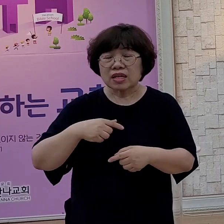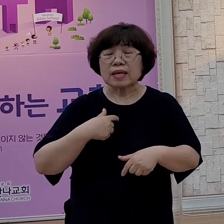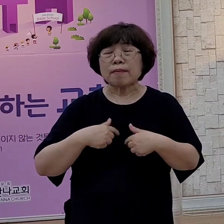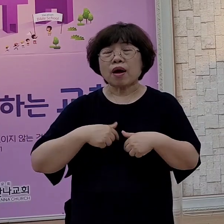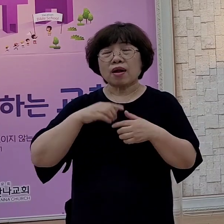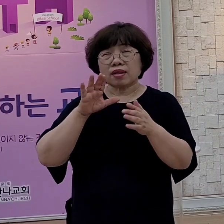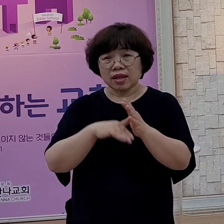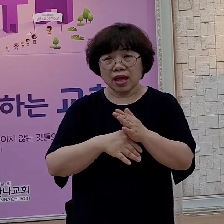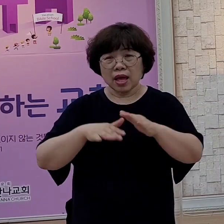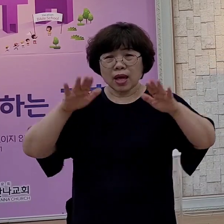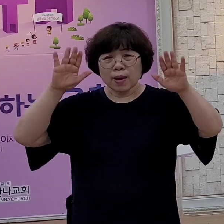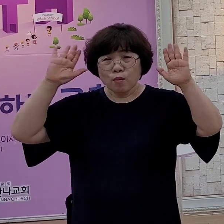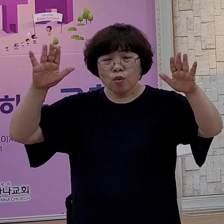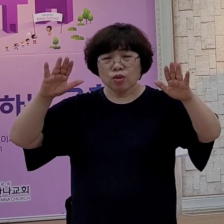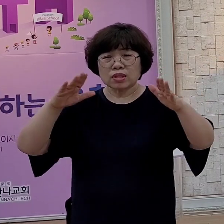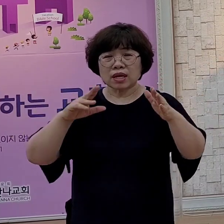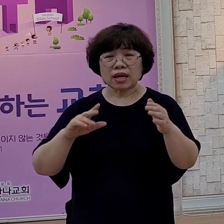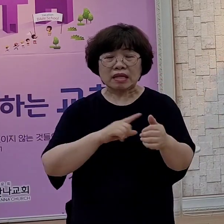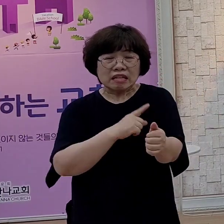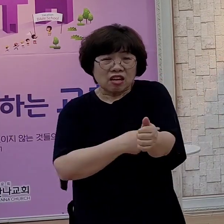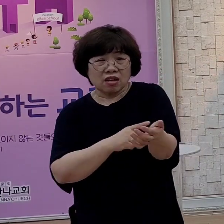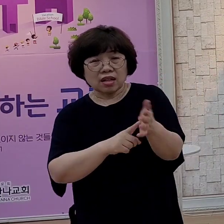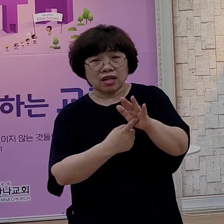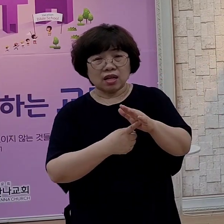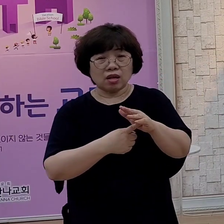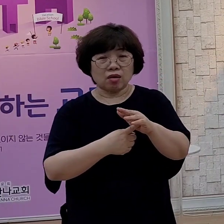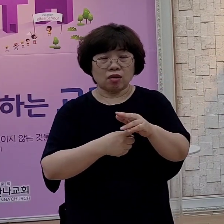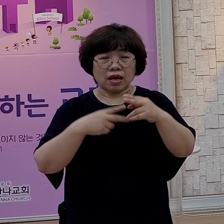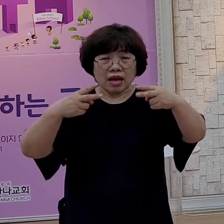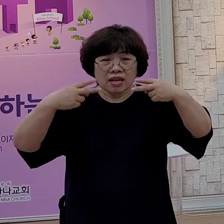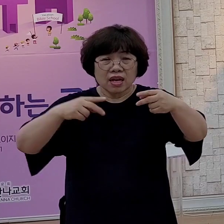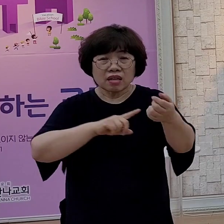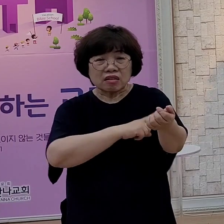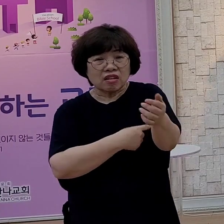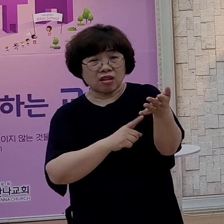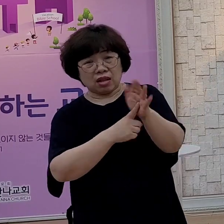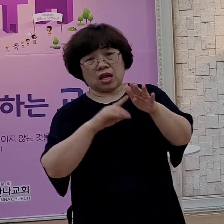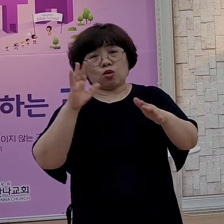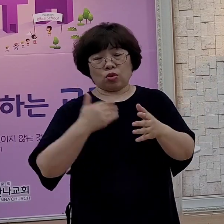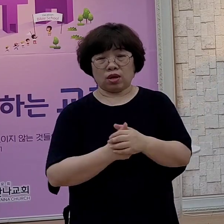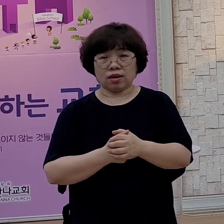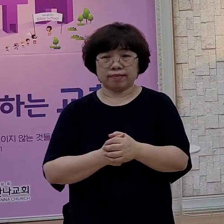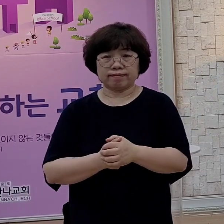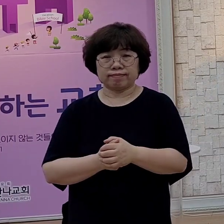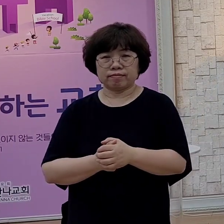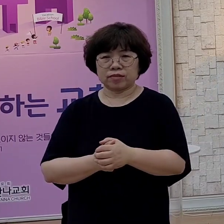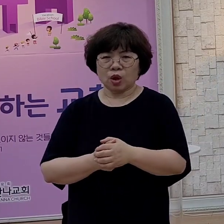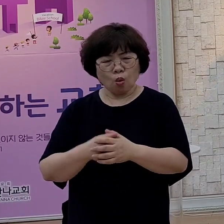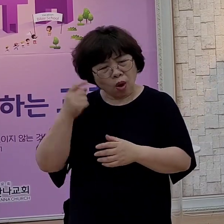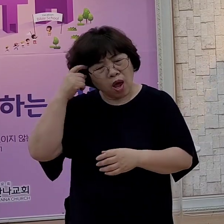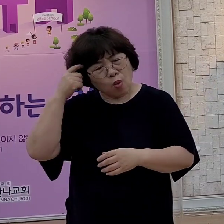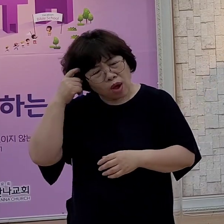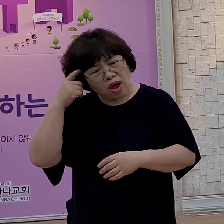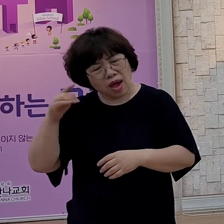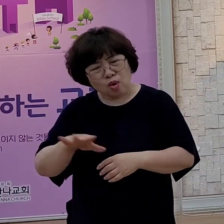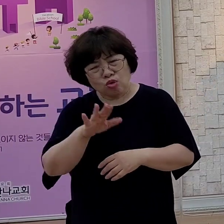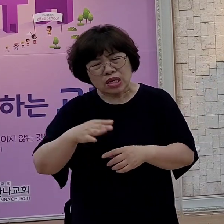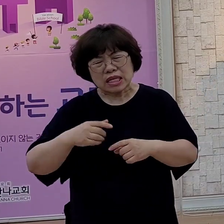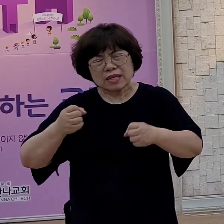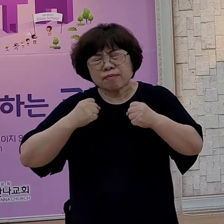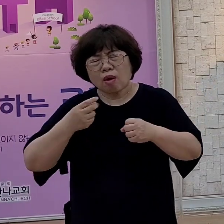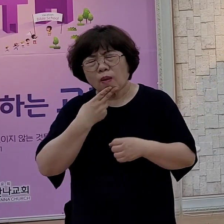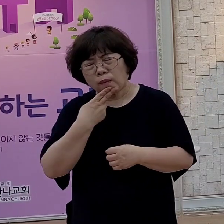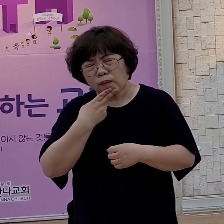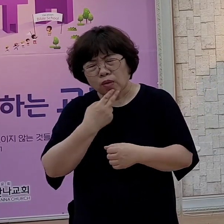나타나고 거기에 엘리야의 능력이 나타나는 거예요. 왜 우리 교회가 힘이 없고 왜 우리 교회가 그런 능력이